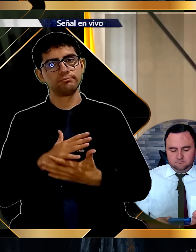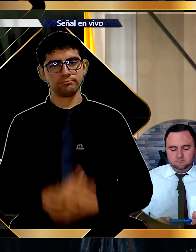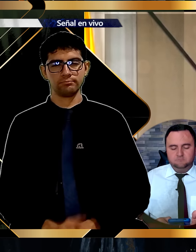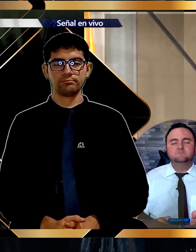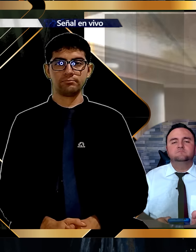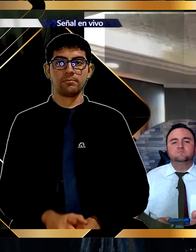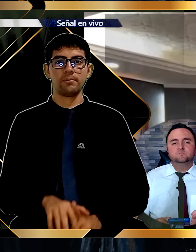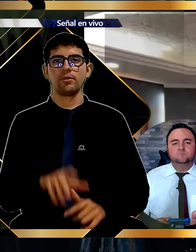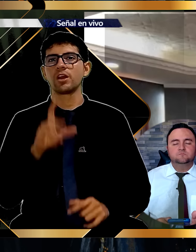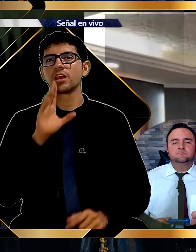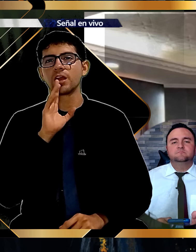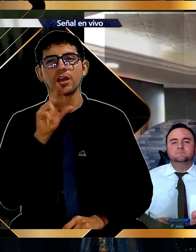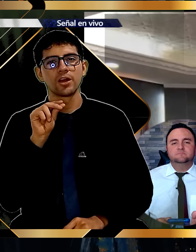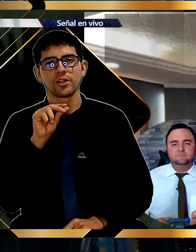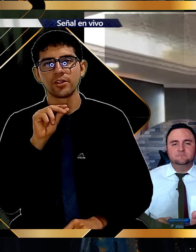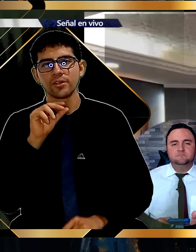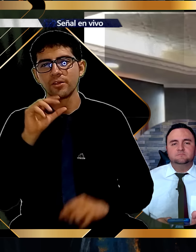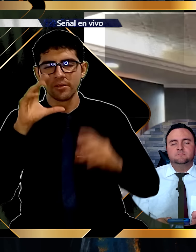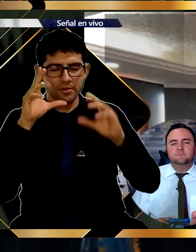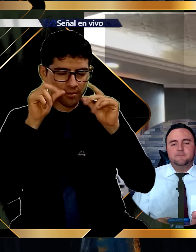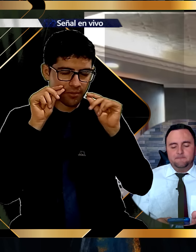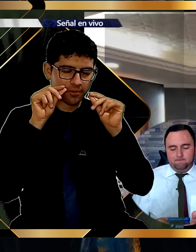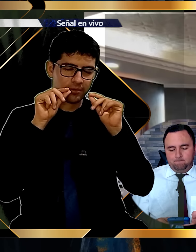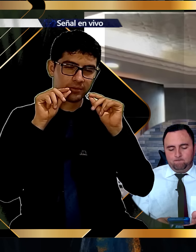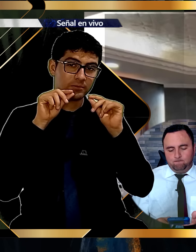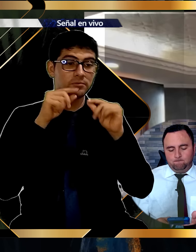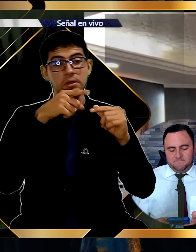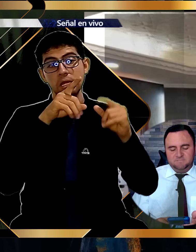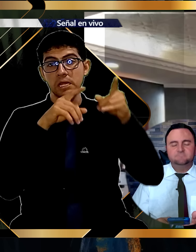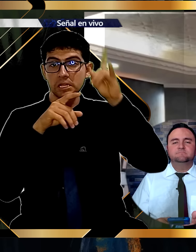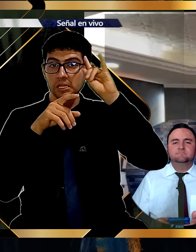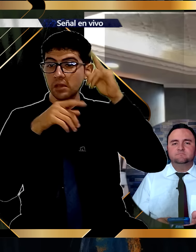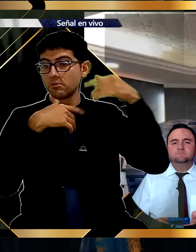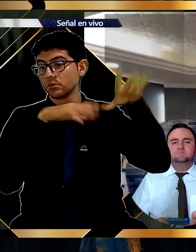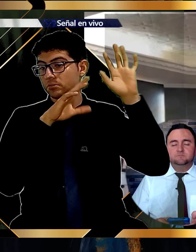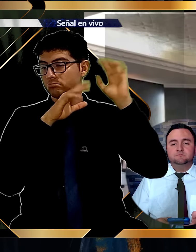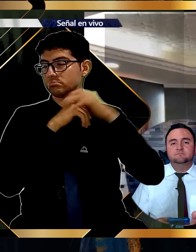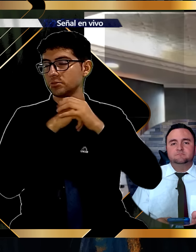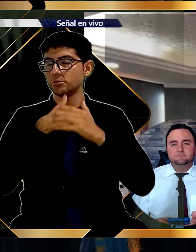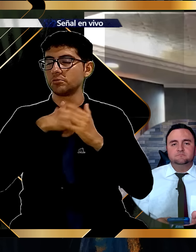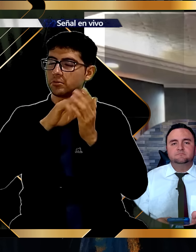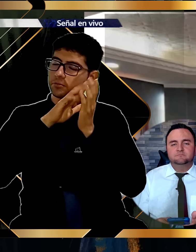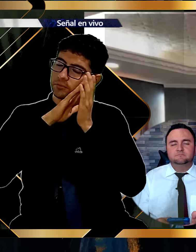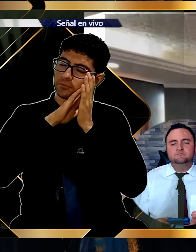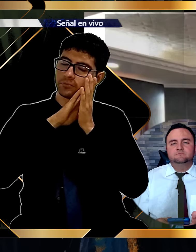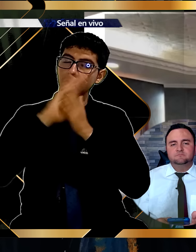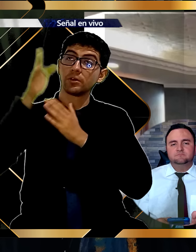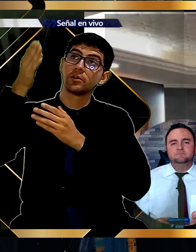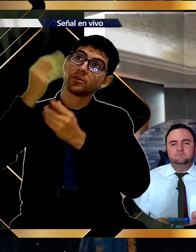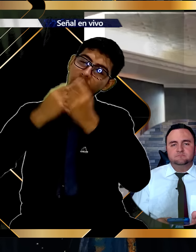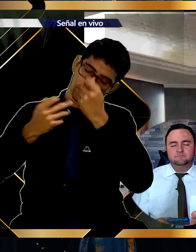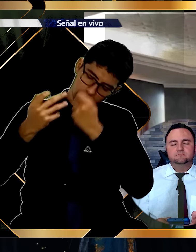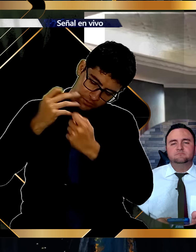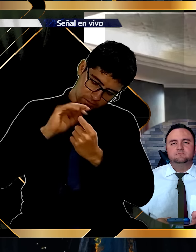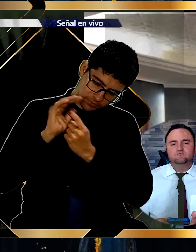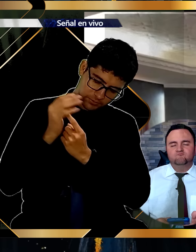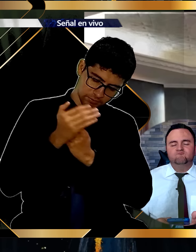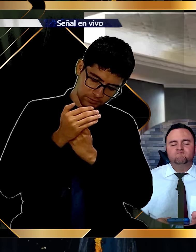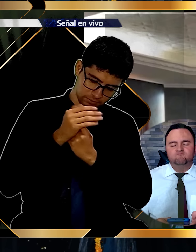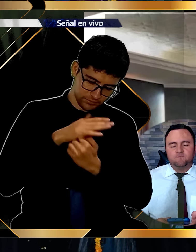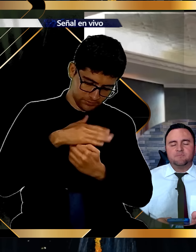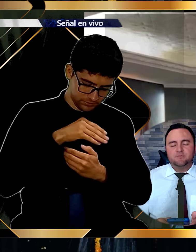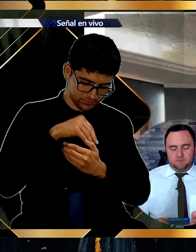Jehová te guardará de todo mal. Él guardará tu alma. Jehová no se